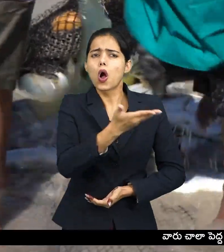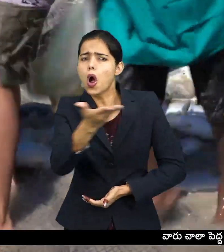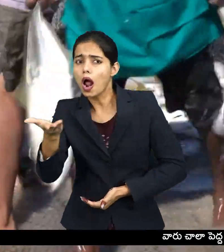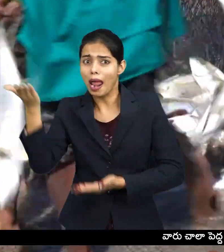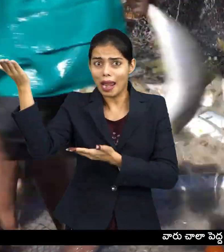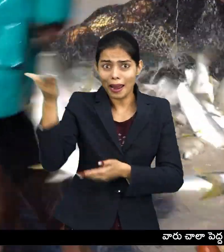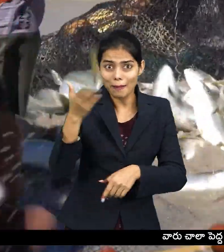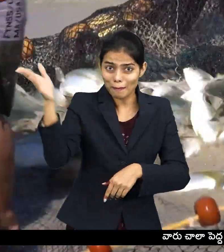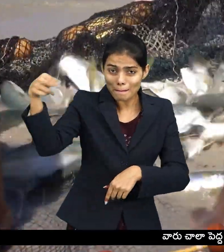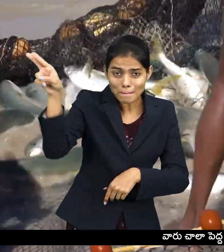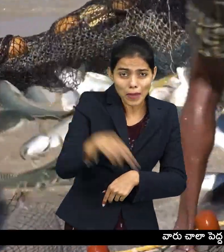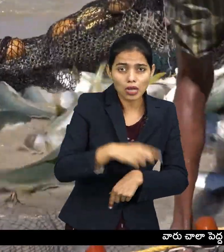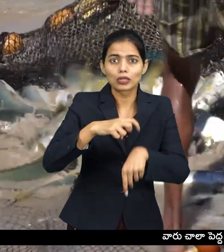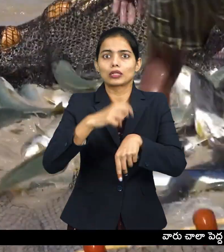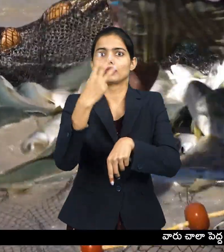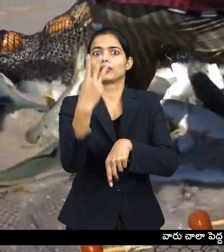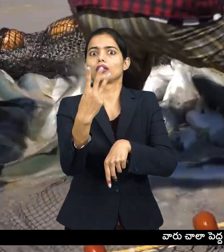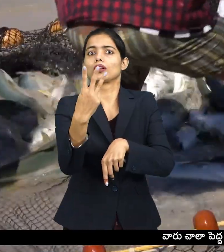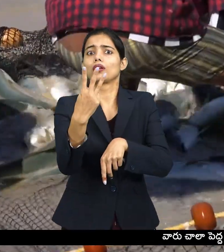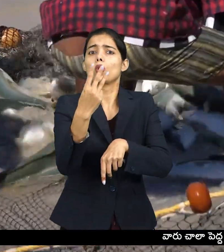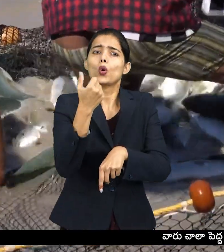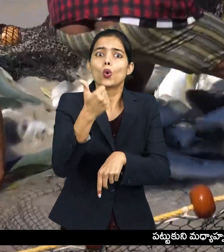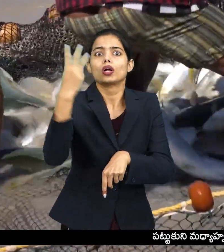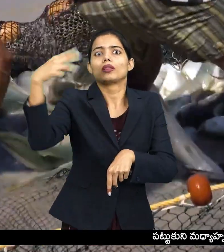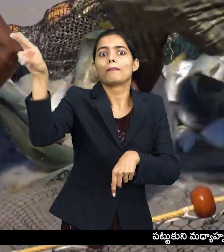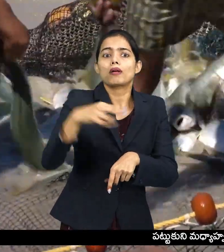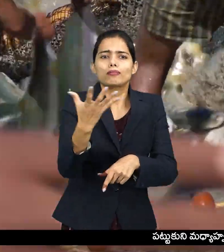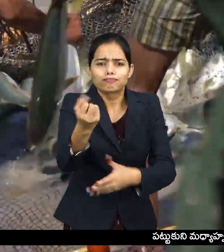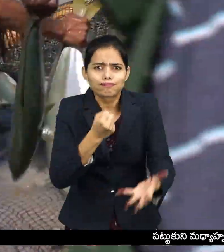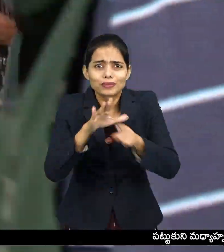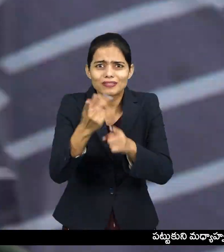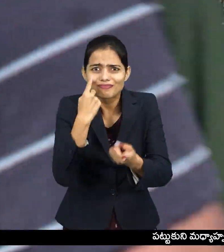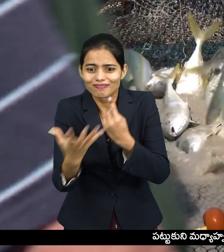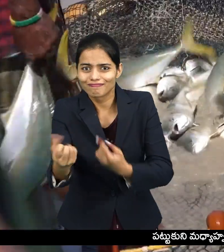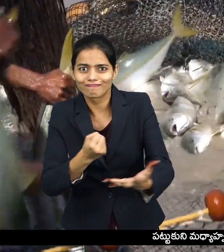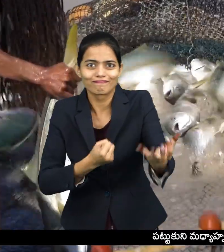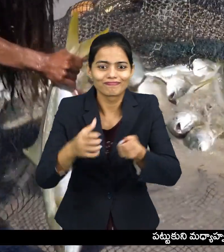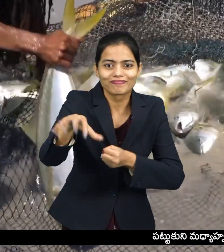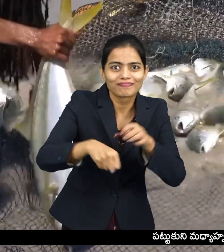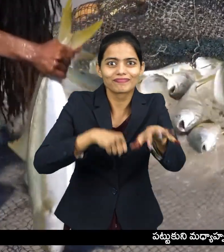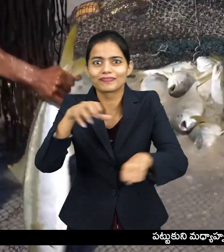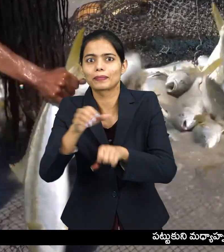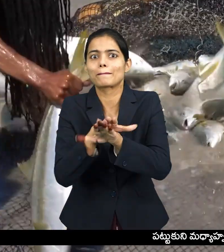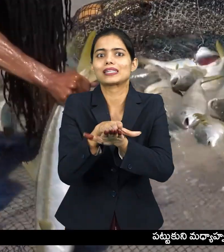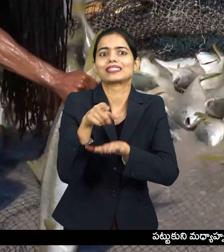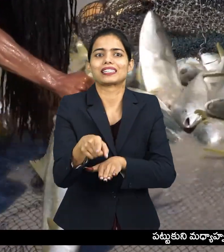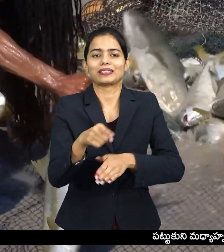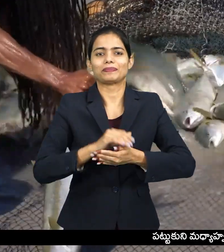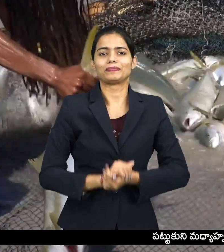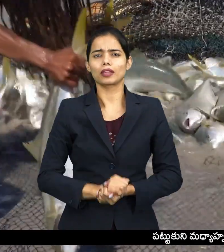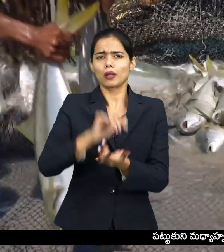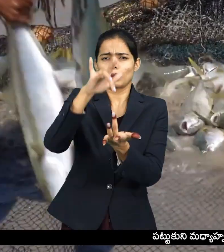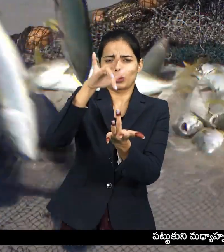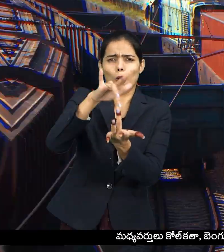వారు చాలా పెద్ద సంఖ్యలో పారా చేపలను పట్టుకొని మధ్యాహ్నం 3 గంటలకు తిరిగి వచ్చారు.